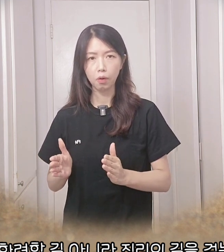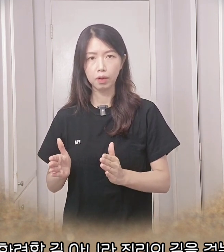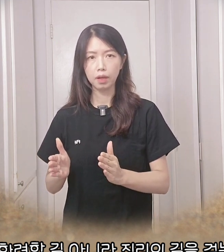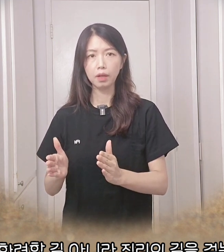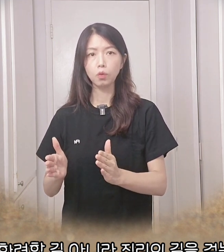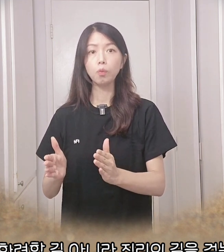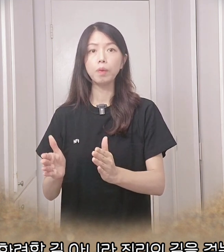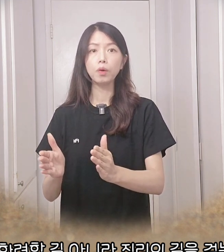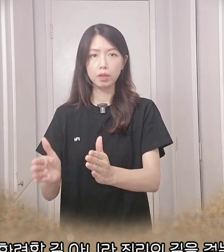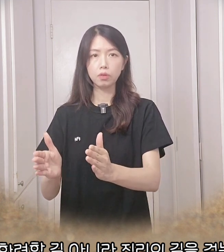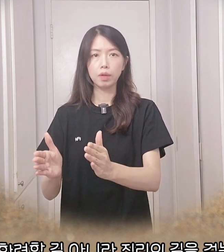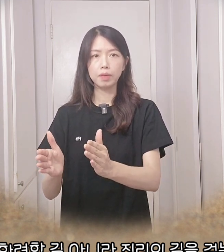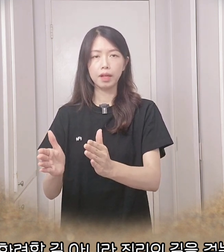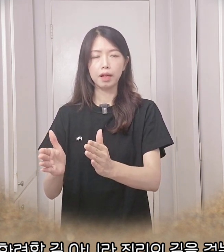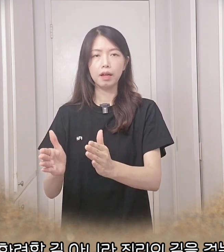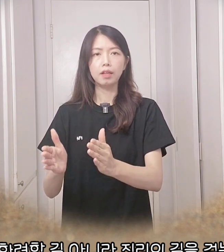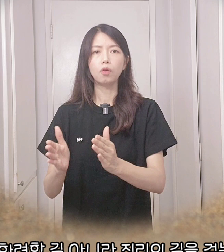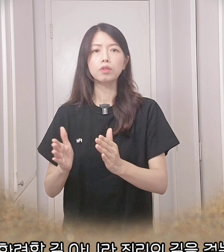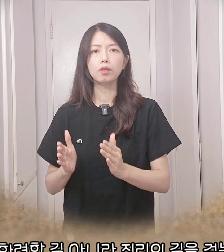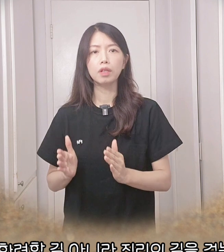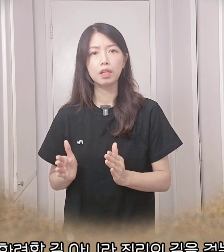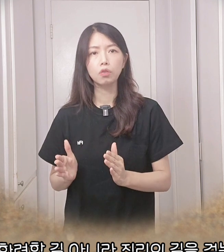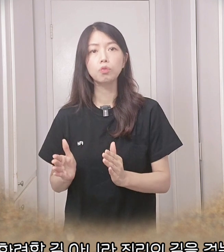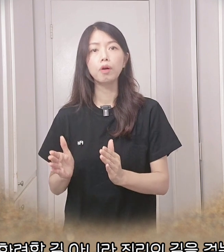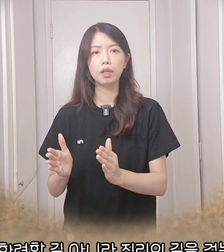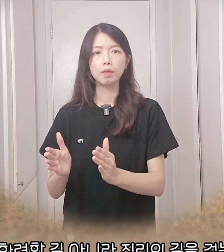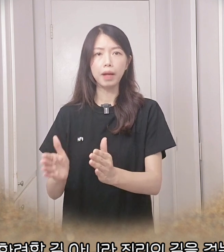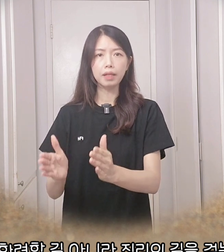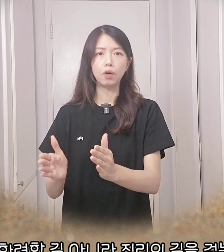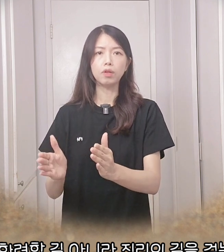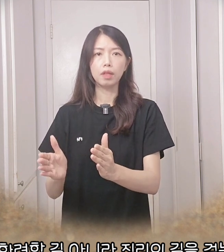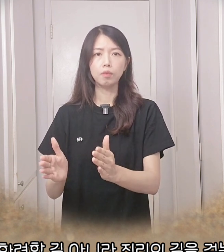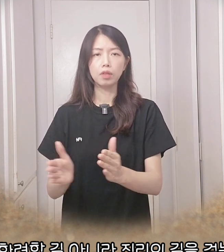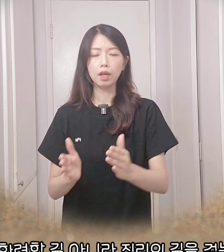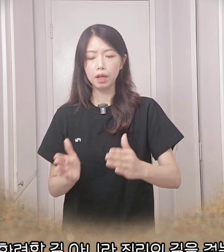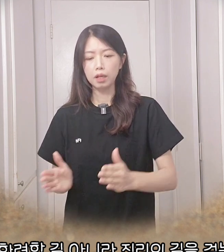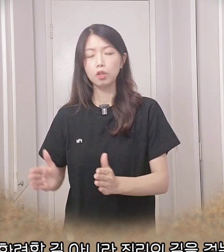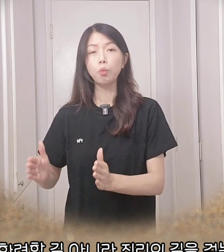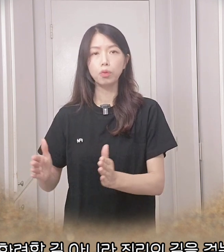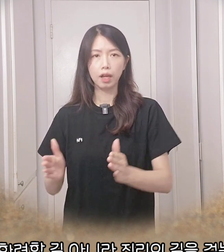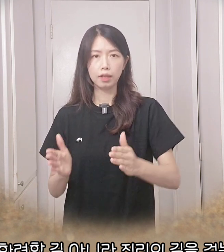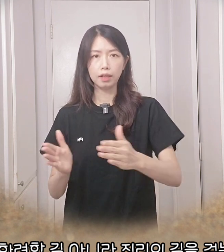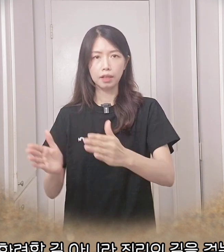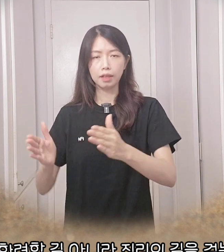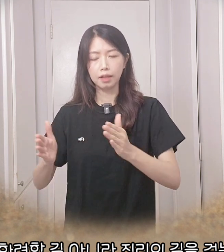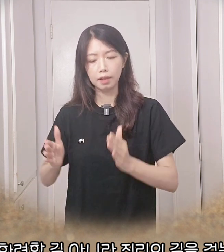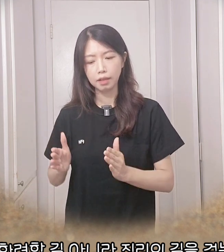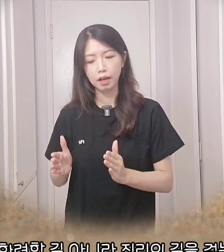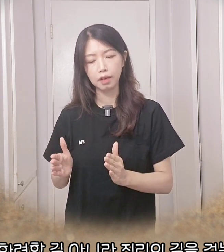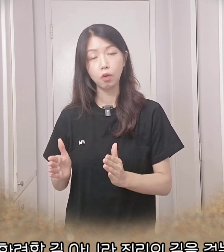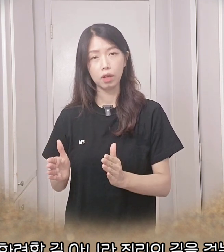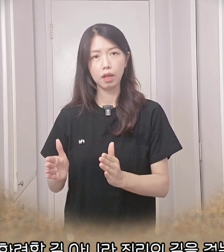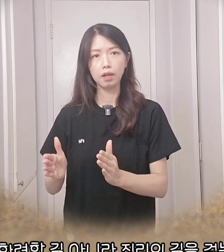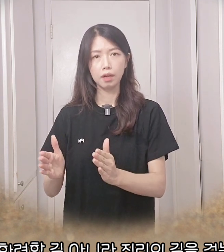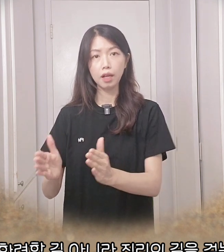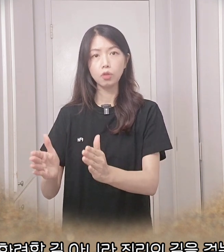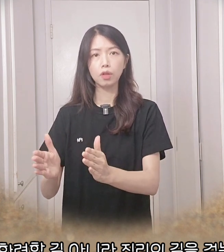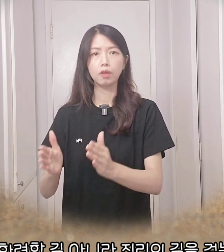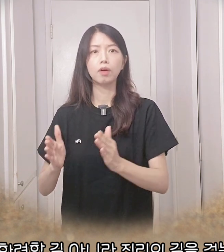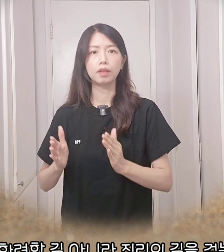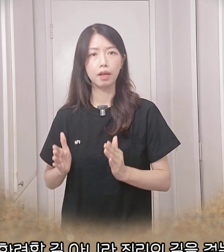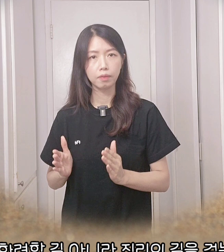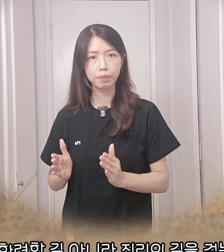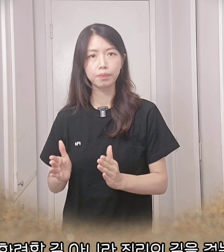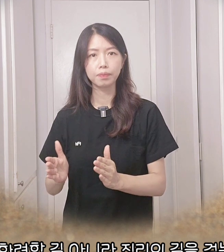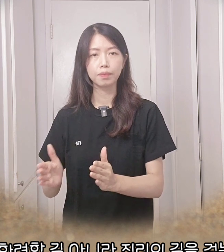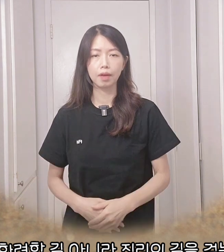아니시면 이렇게 똑바로 하셔도 됩니다. 여기서는 길이 2번이 빨리 나오기 때문에 이것보다는 그냥 이렇게 하셔도 될